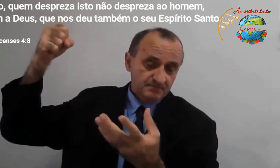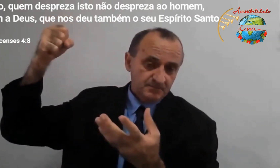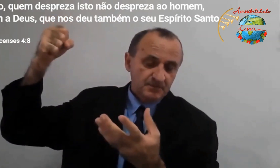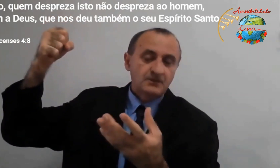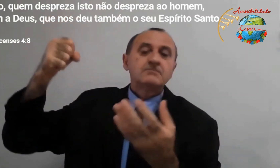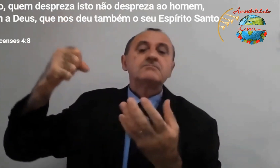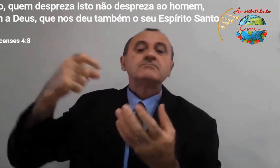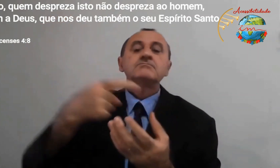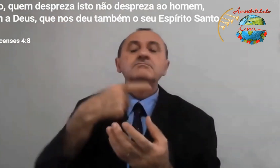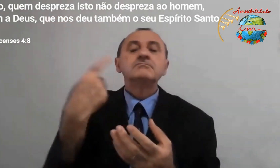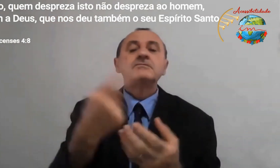se retira.